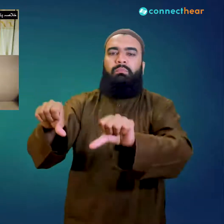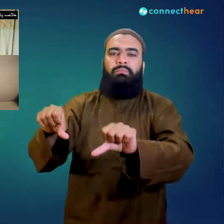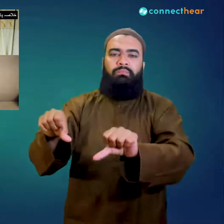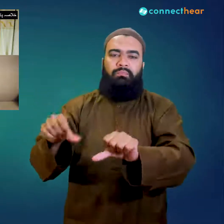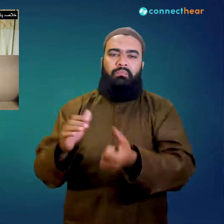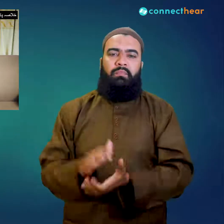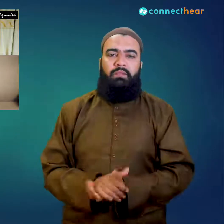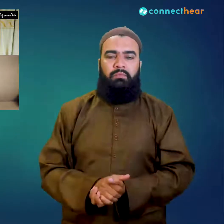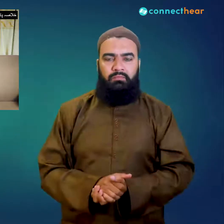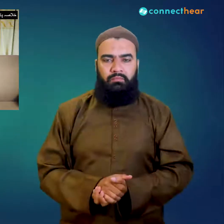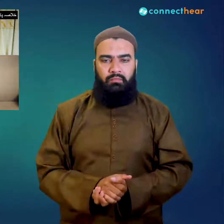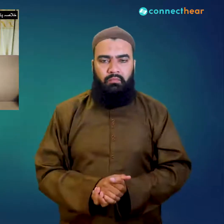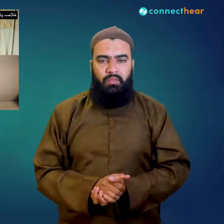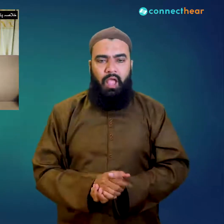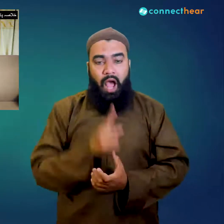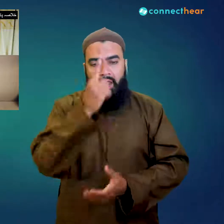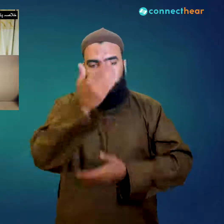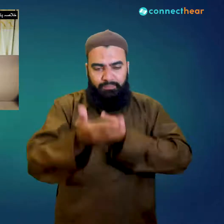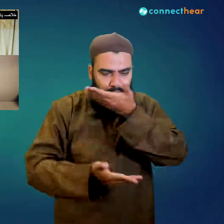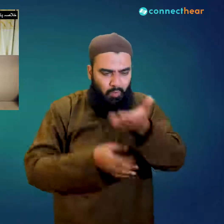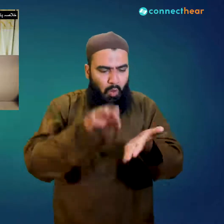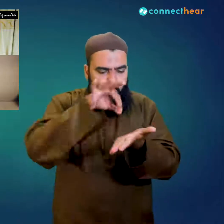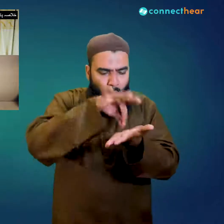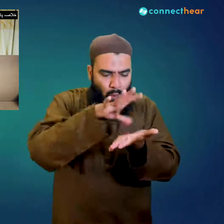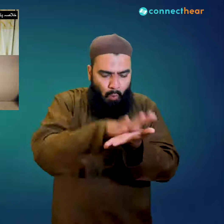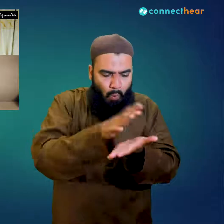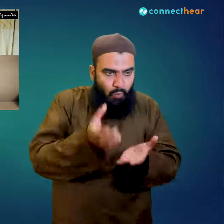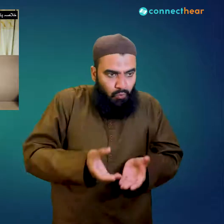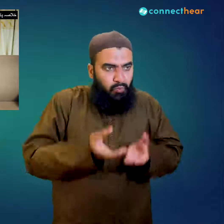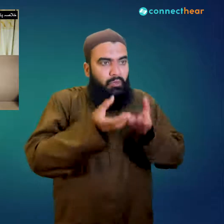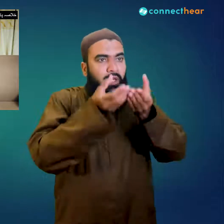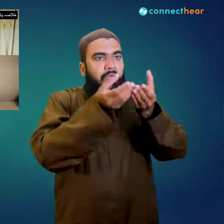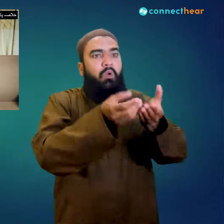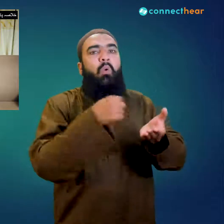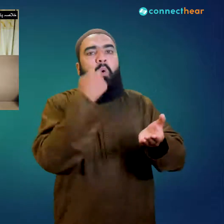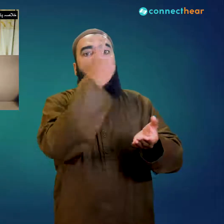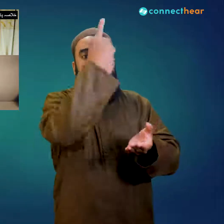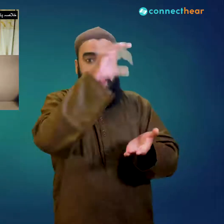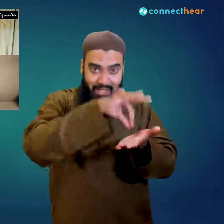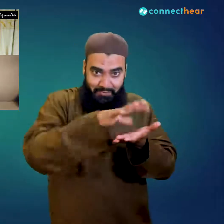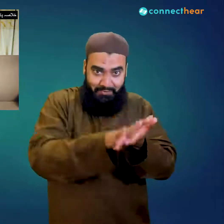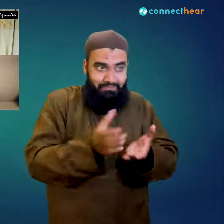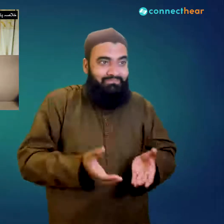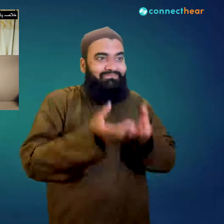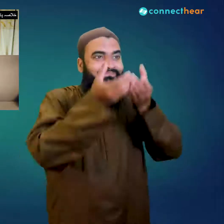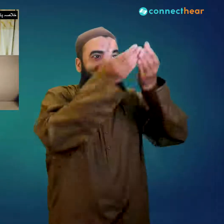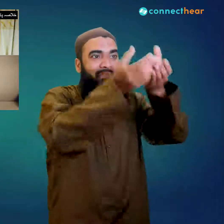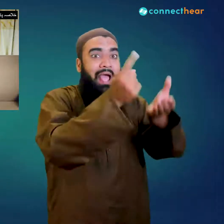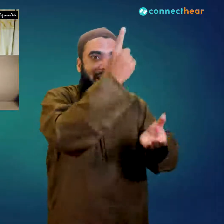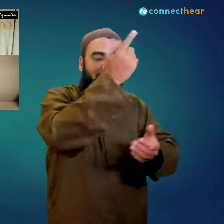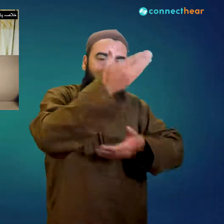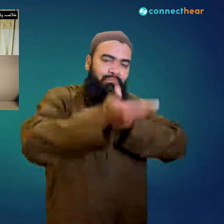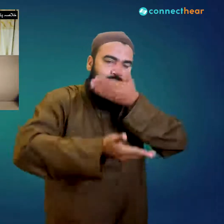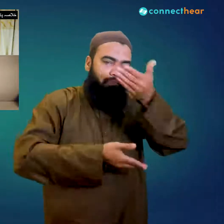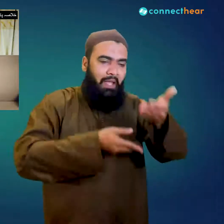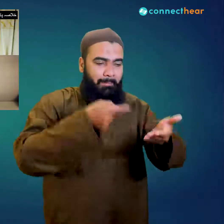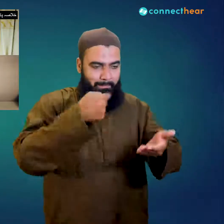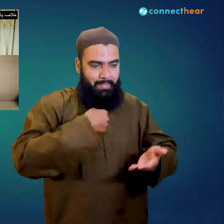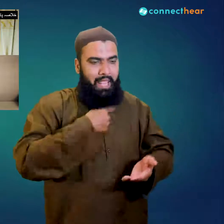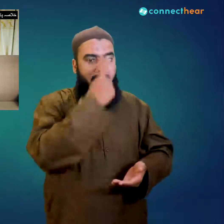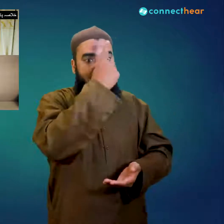دینا ہے، تو یہ اللہ کی رضا کے لیے جو خرچ ہو رہا ہے اللہ اس پر اجر بڑھا کر ان کو عطا فرمائے گا۔ مراد یہ نہیں کہ